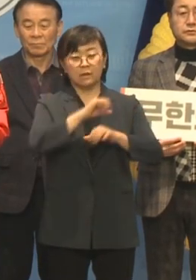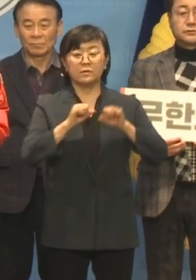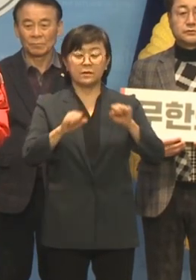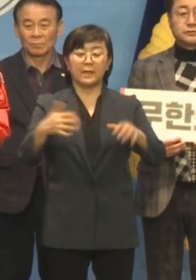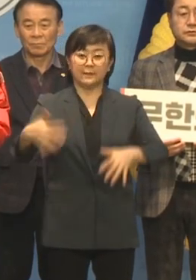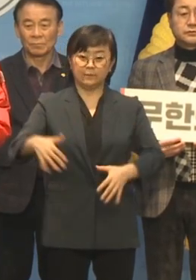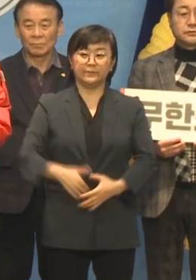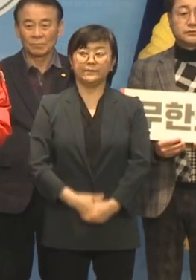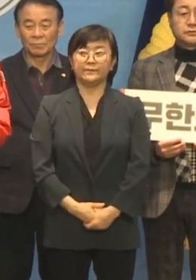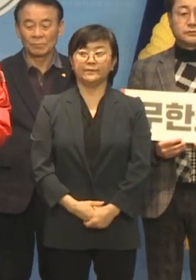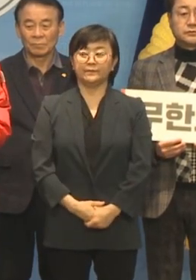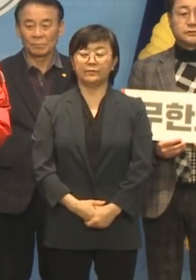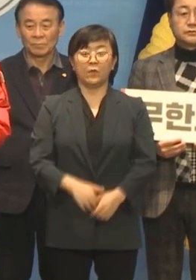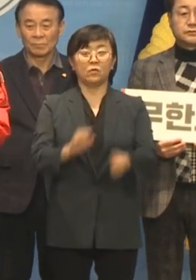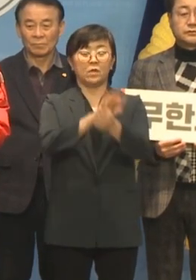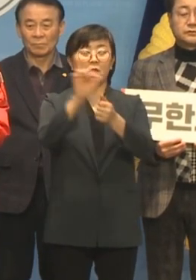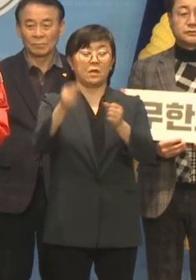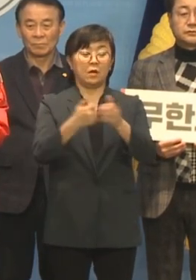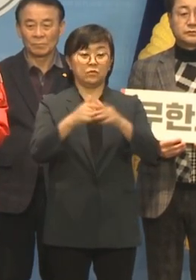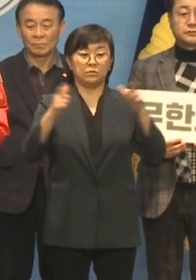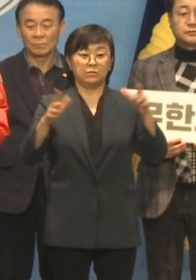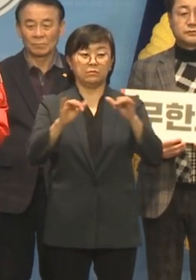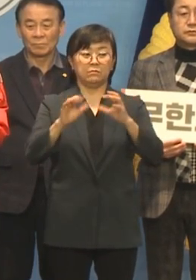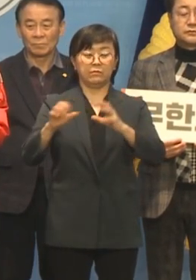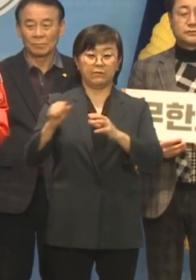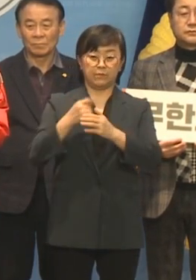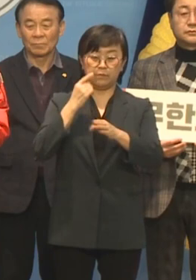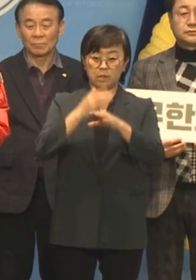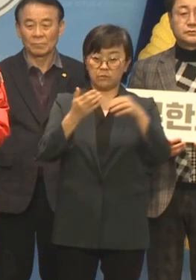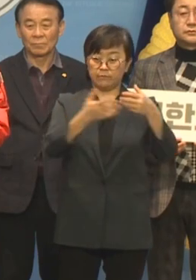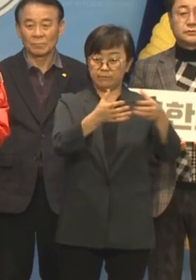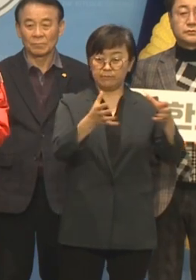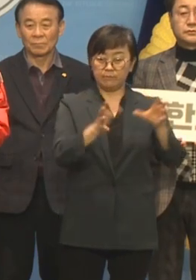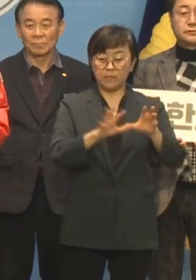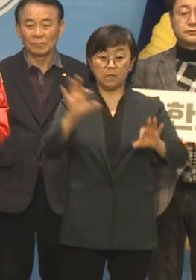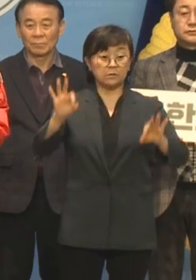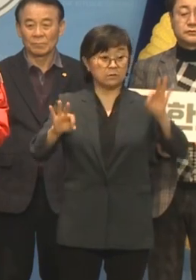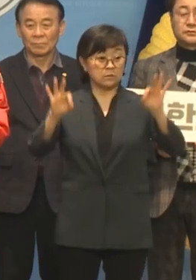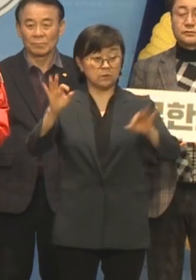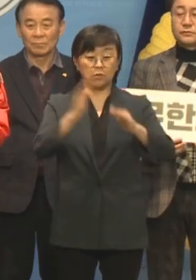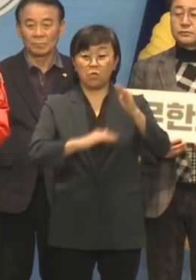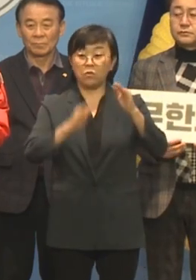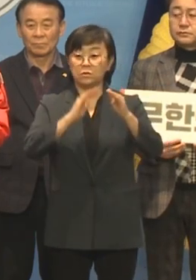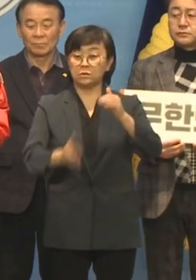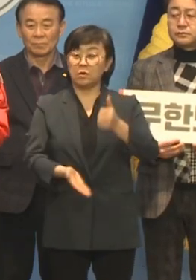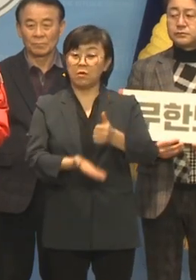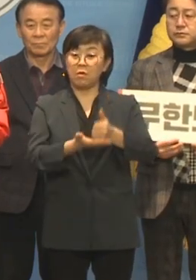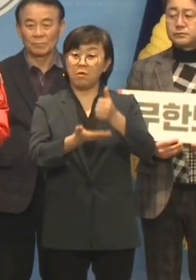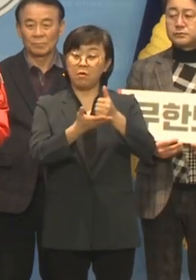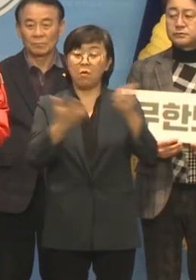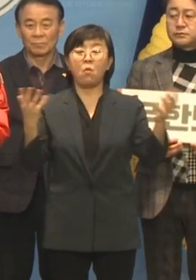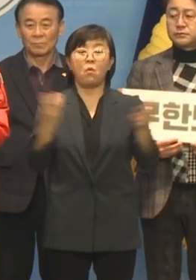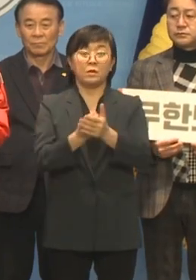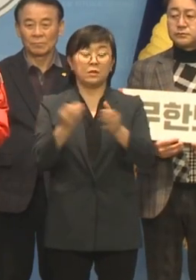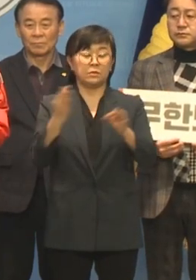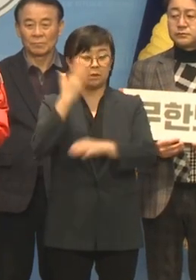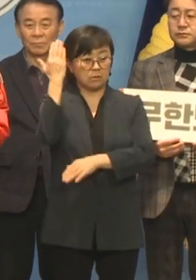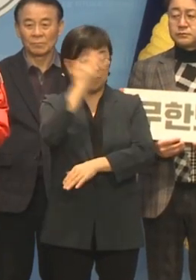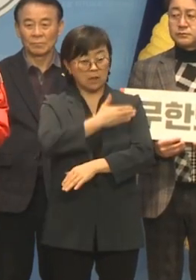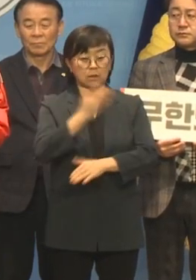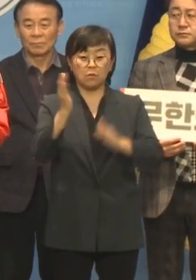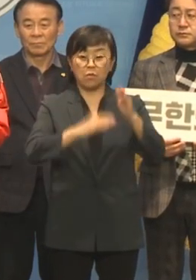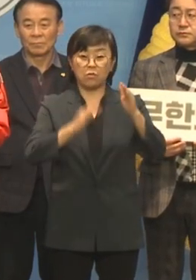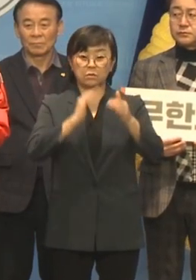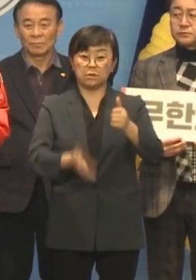않았습니다. 동작갑 주민들은 국민의힘과 민주당 중 누가 공천 헌금을 뿌리 뽑고 깨끗한